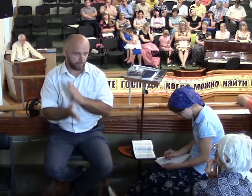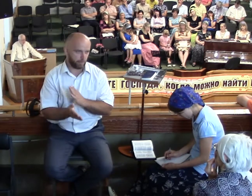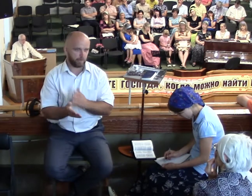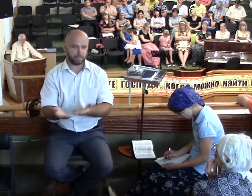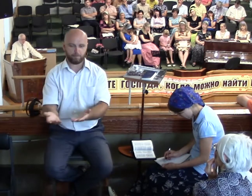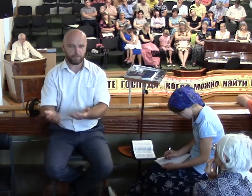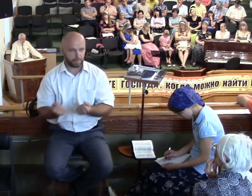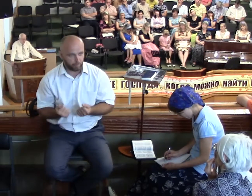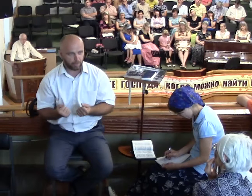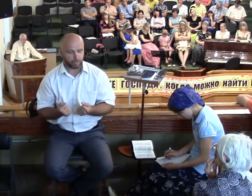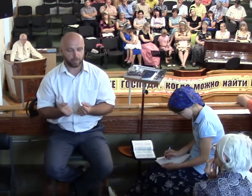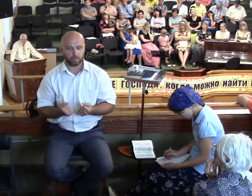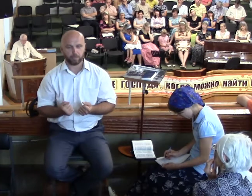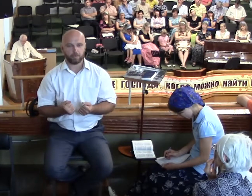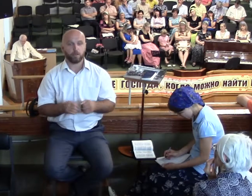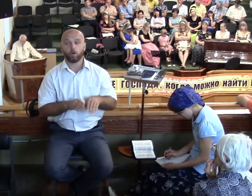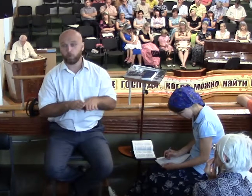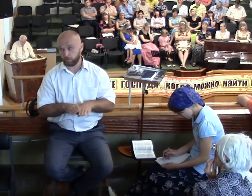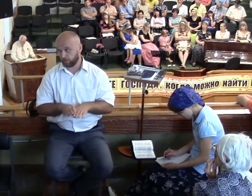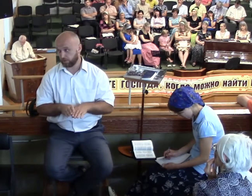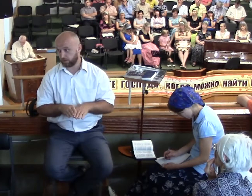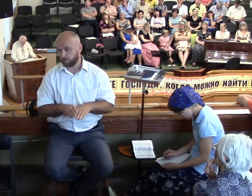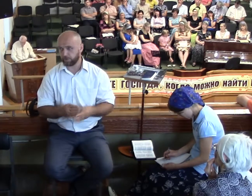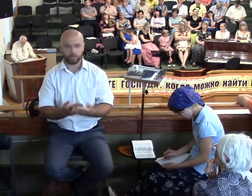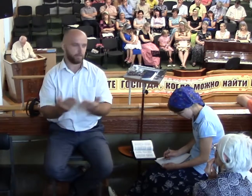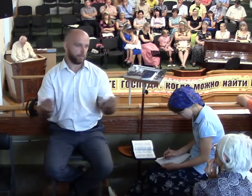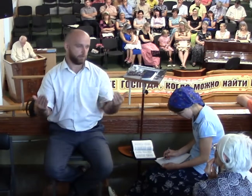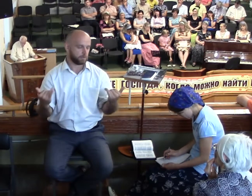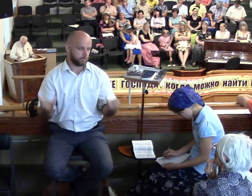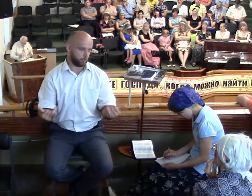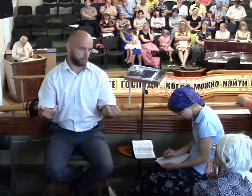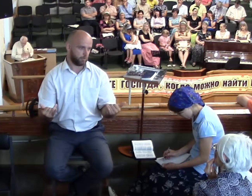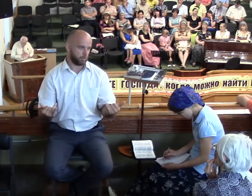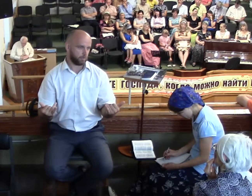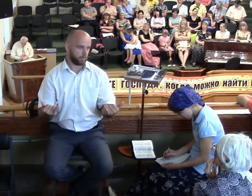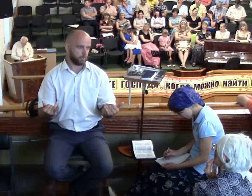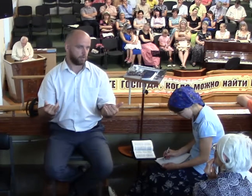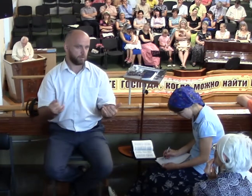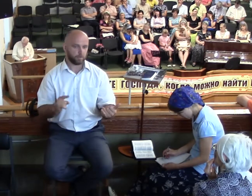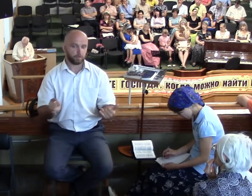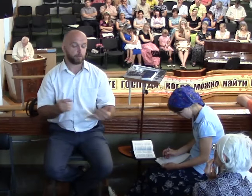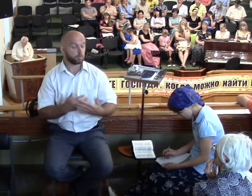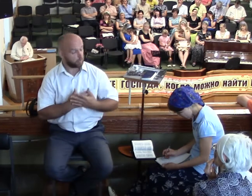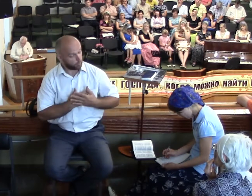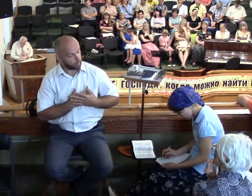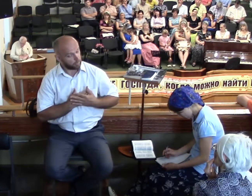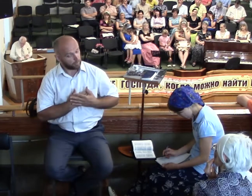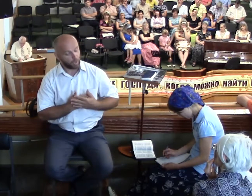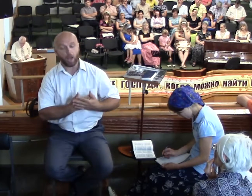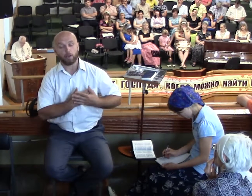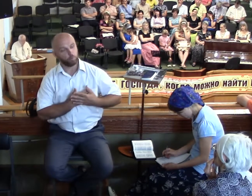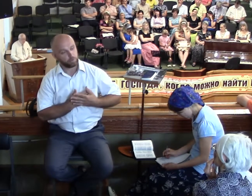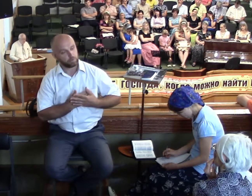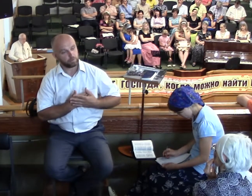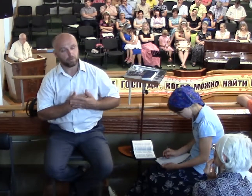жили, а нужно было любить. Нужно было, друзья, не просто любить, а нужно было